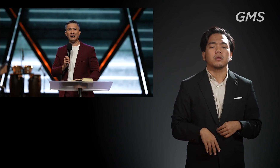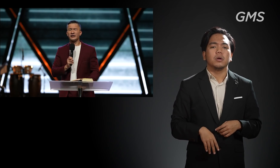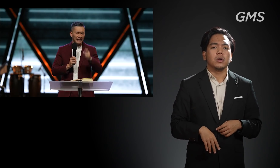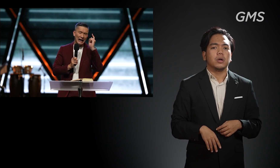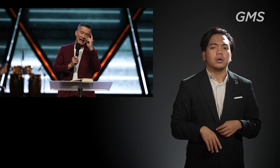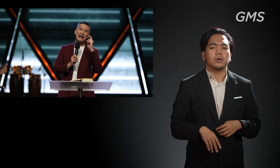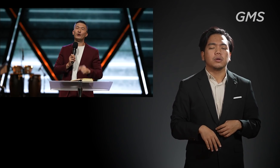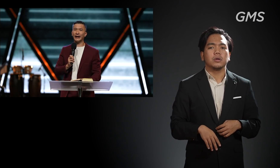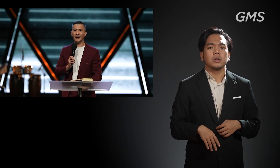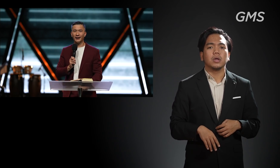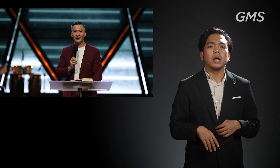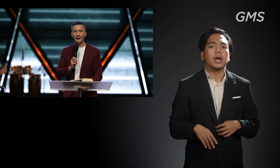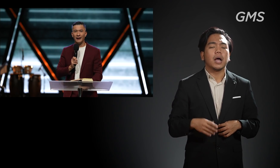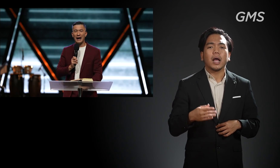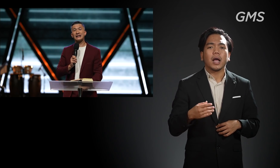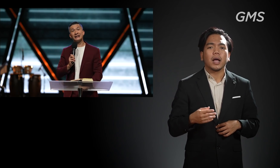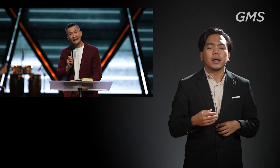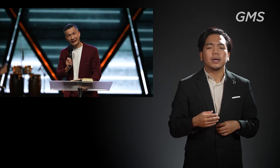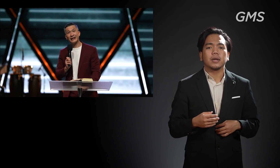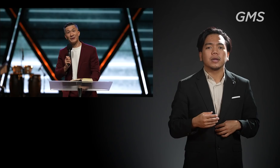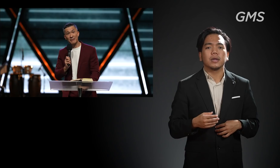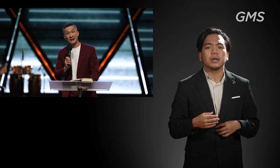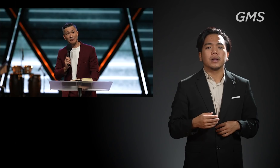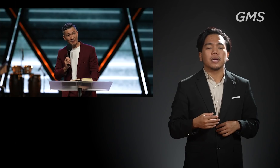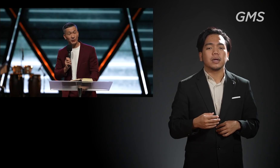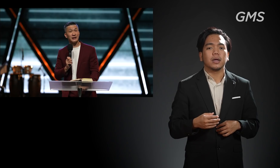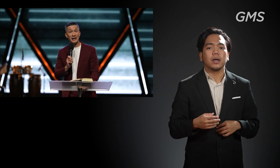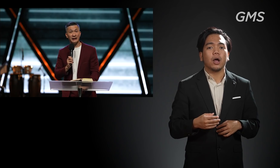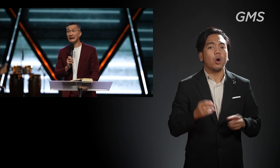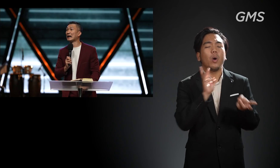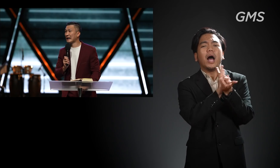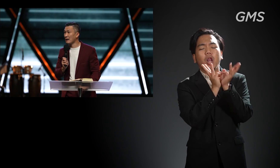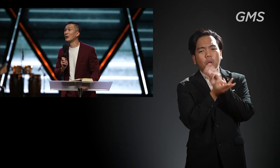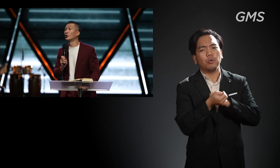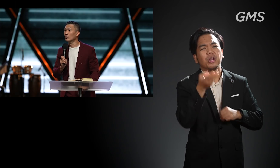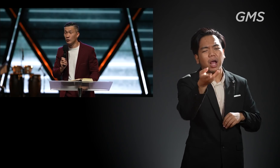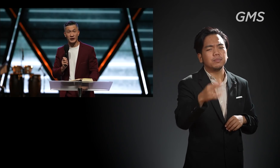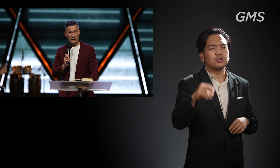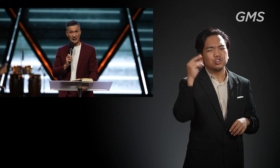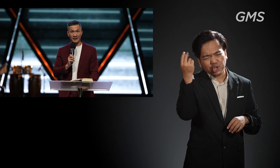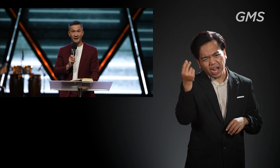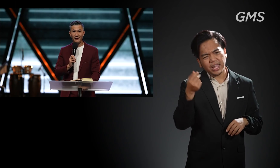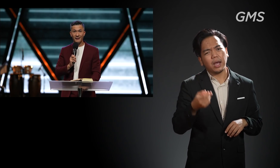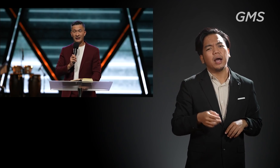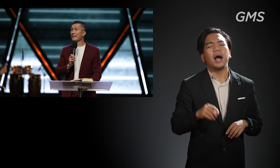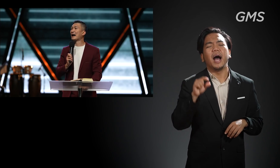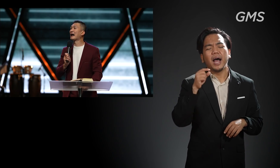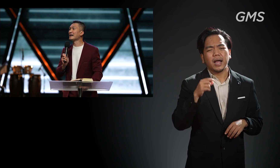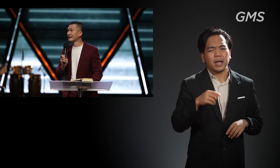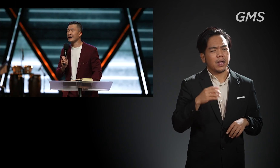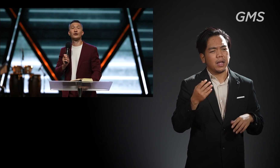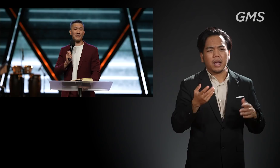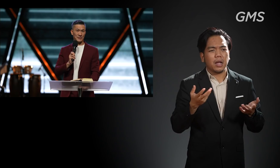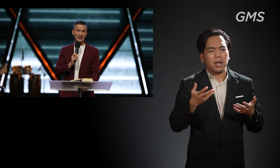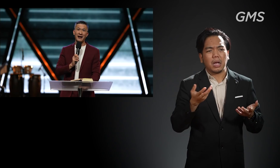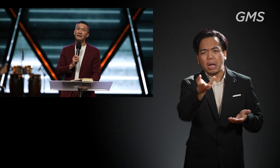kaya, sekaya-kaya mungkin. Hanya sedikit yang bisa melihat mimpi itu terjadi, yang lainnya bergumul setengah mati. Sampai akhir